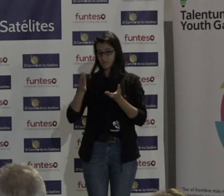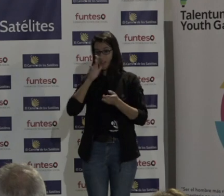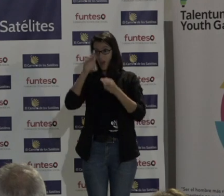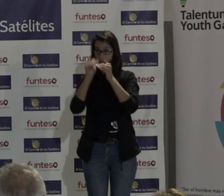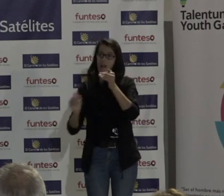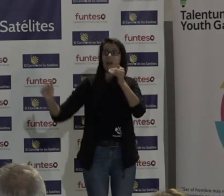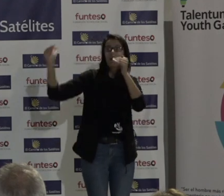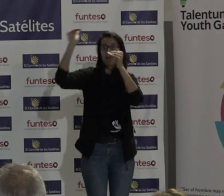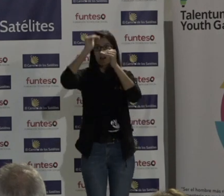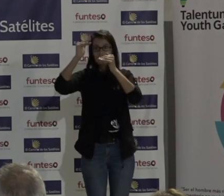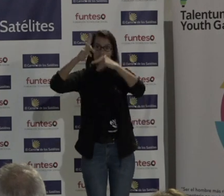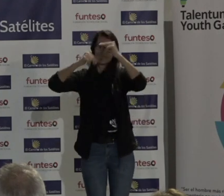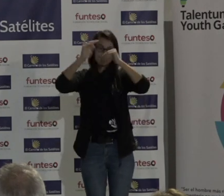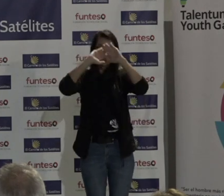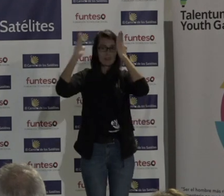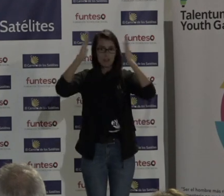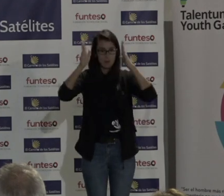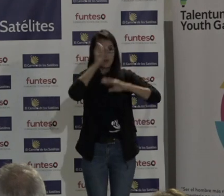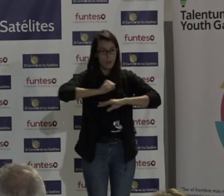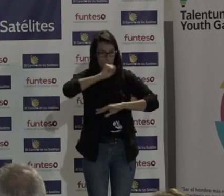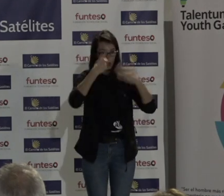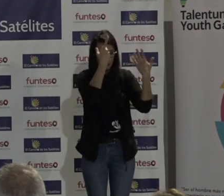alto, en donde se construyó en los años 60